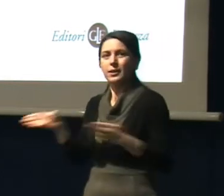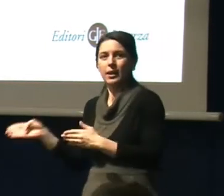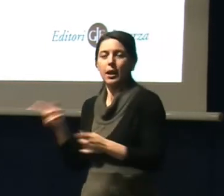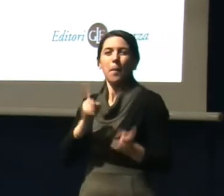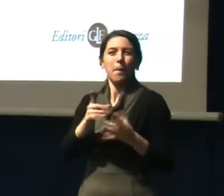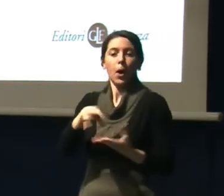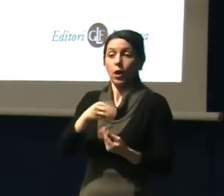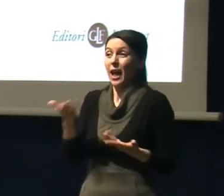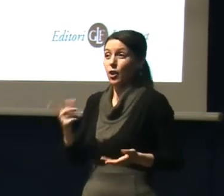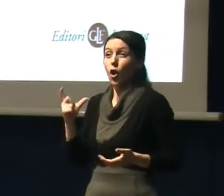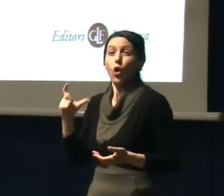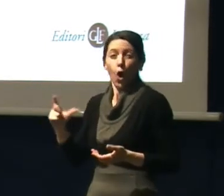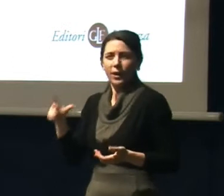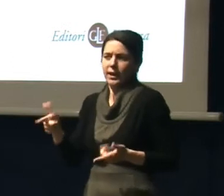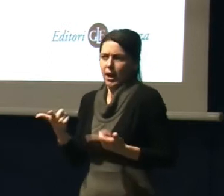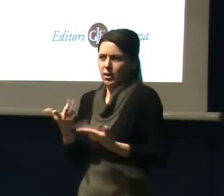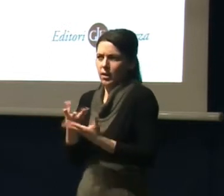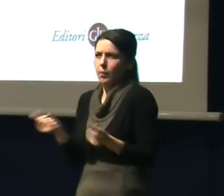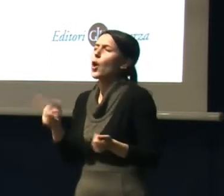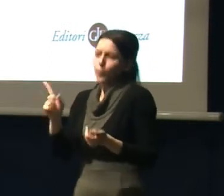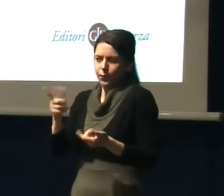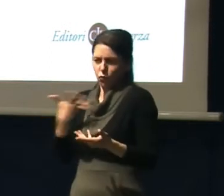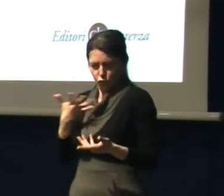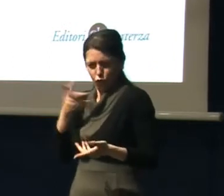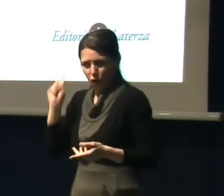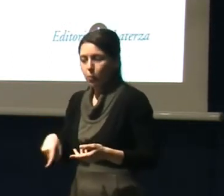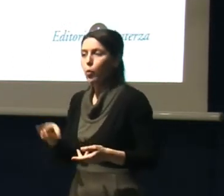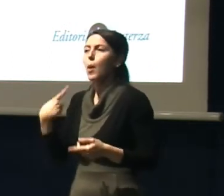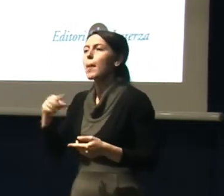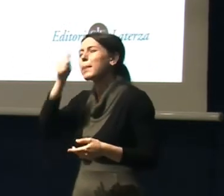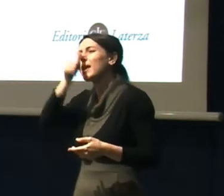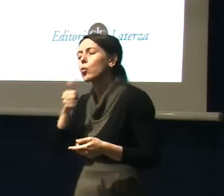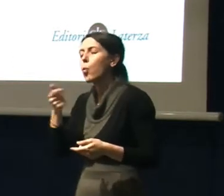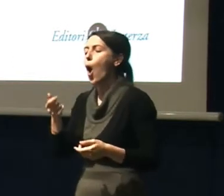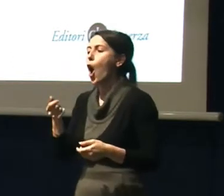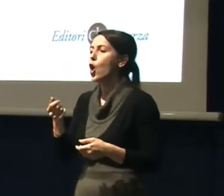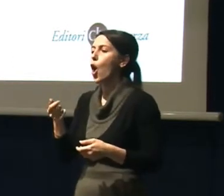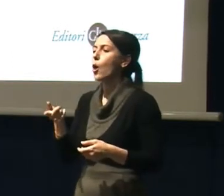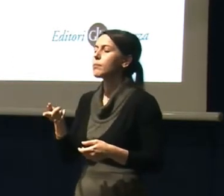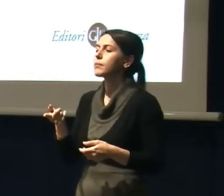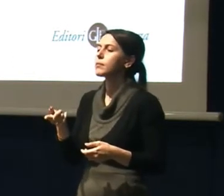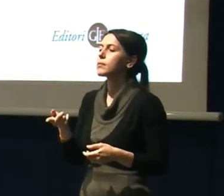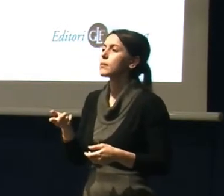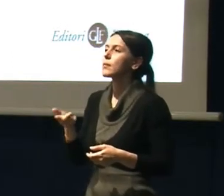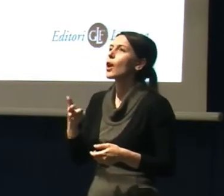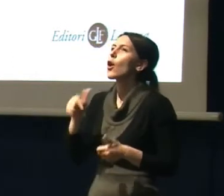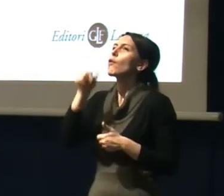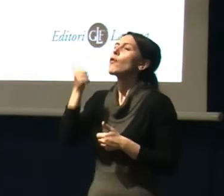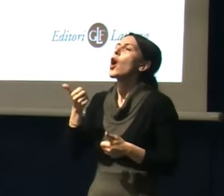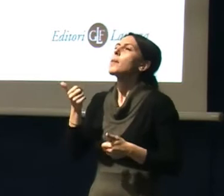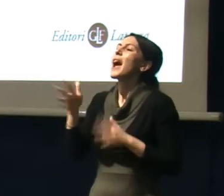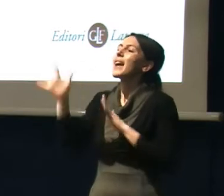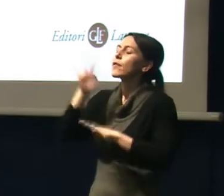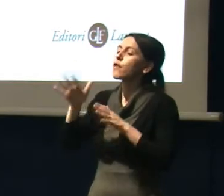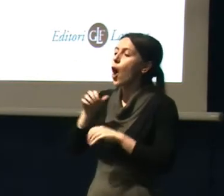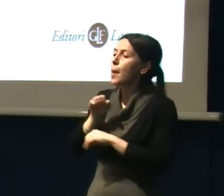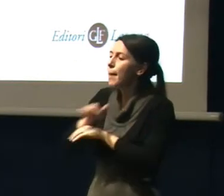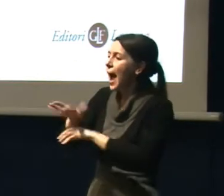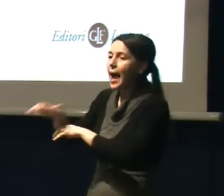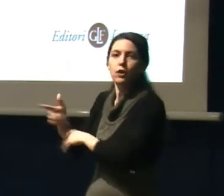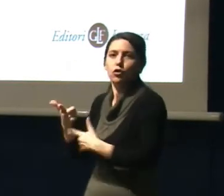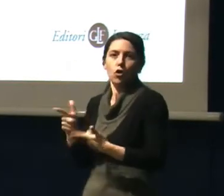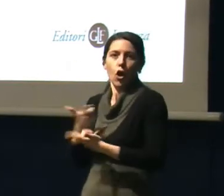non c'è più nel senso e lodetti c'è ancora ma non svolge questo ruolo che in fondo è un ruolo di trasmissione dell'informazione